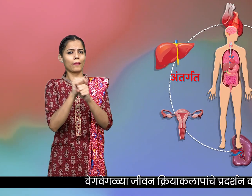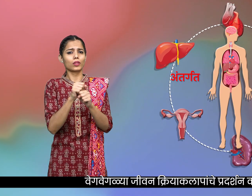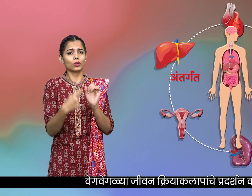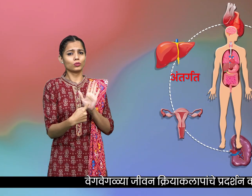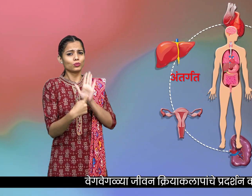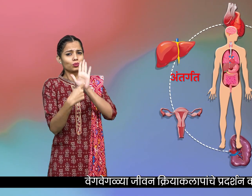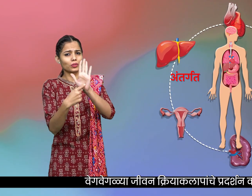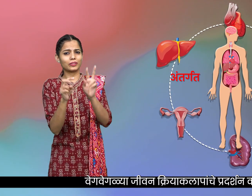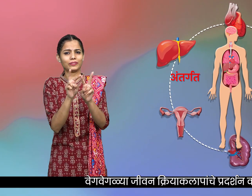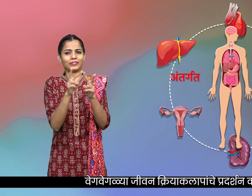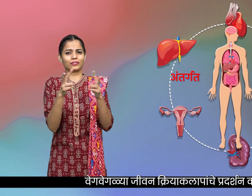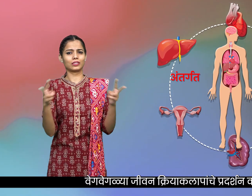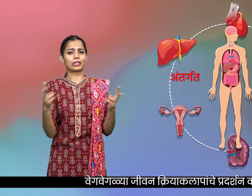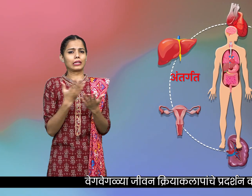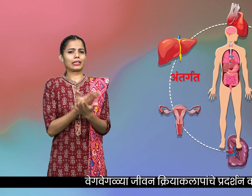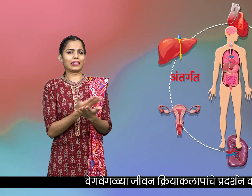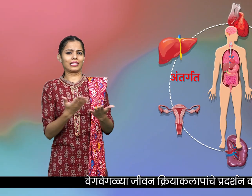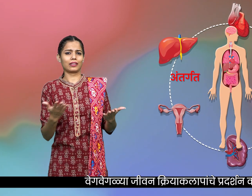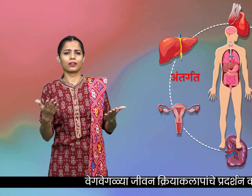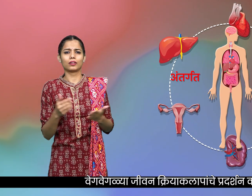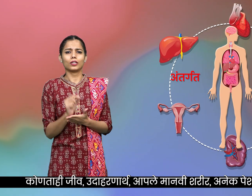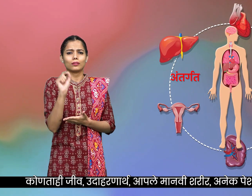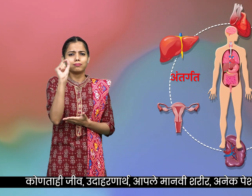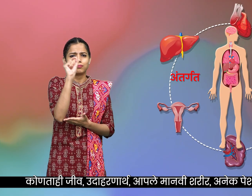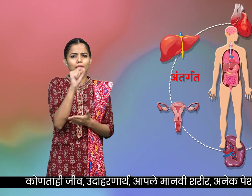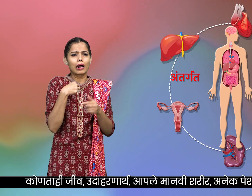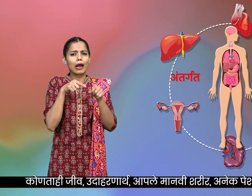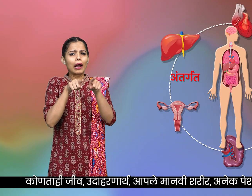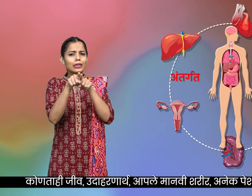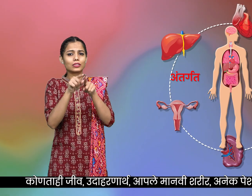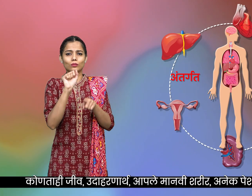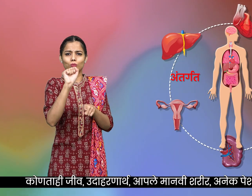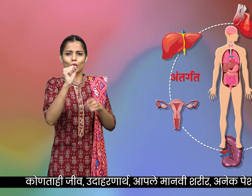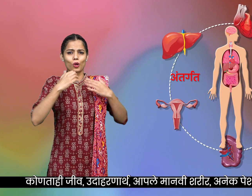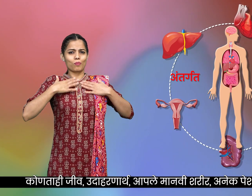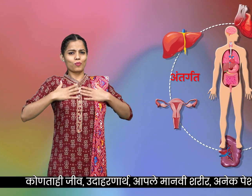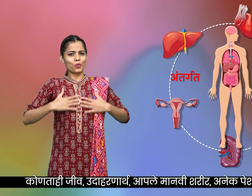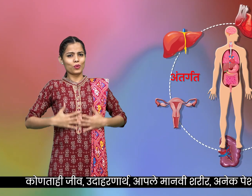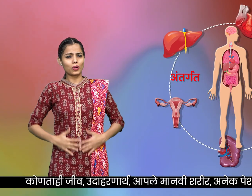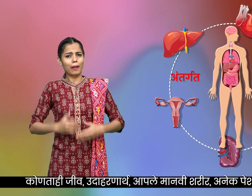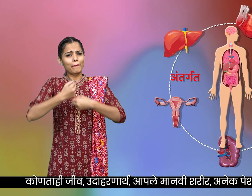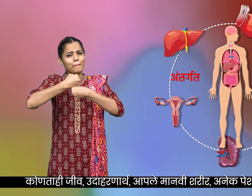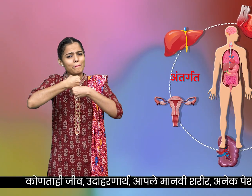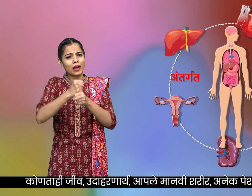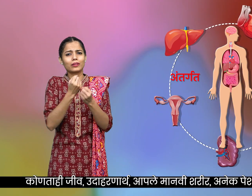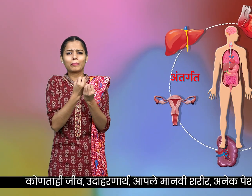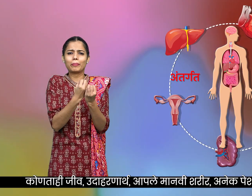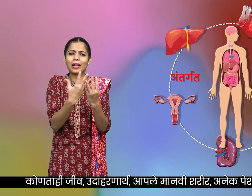वेगवेगळ्या जीवन क्रियाकलापाचे प्रदर्शन करतो. कोणताही जीव, उदाहरणार्थ आपले मानवी शरीर, अनेक